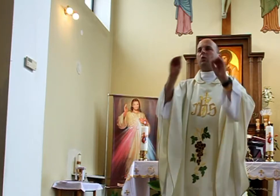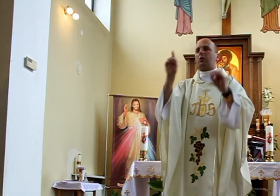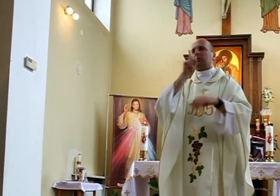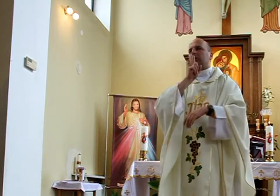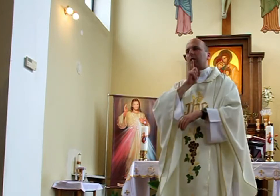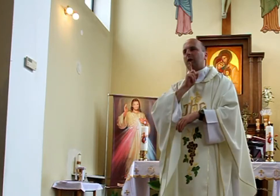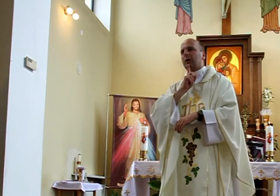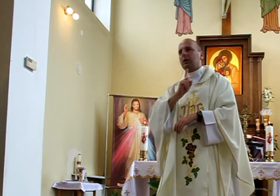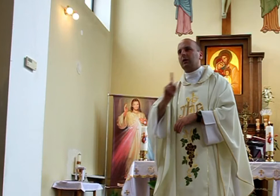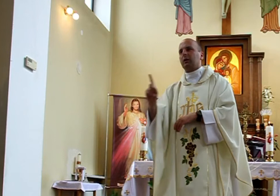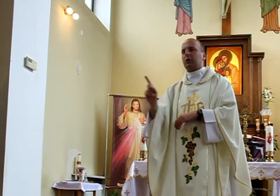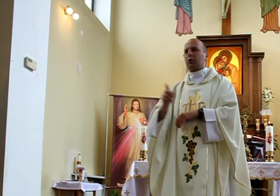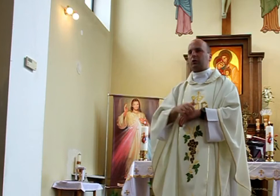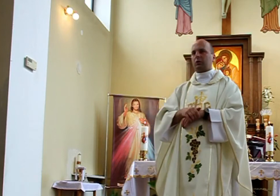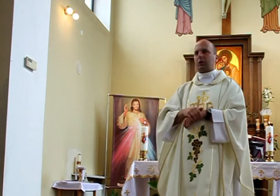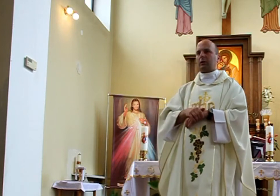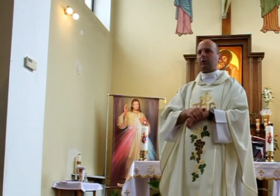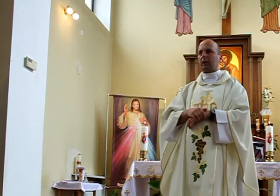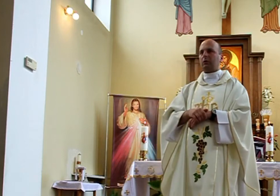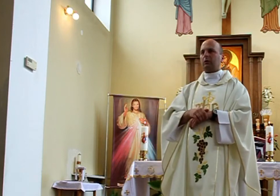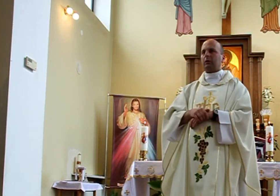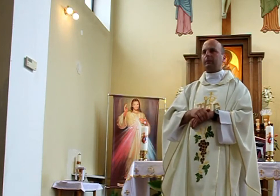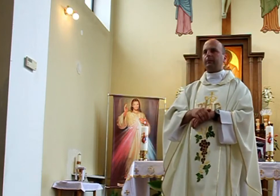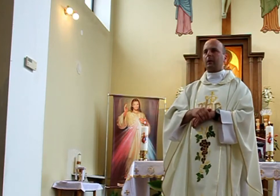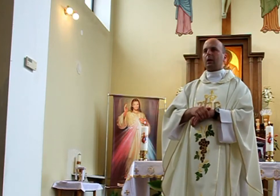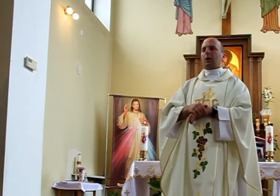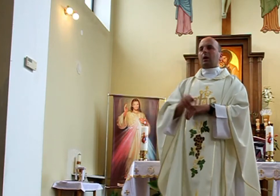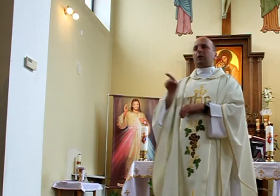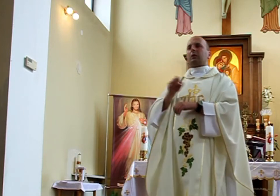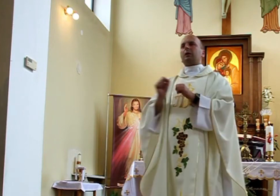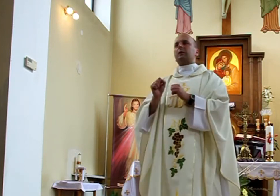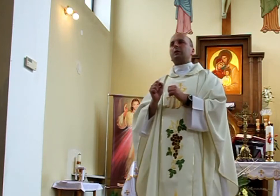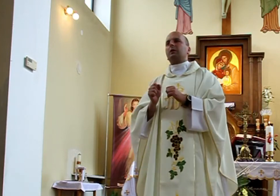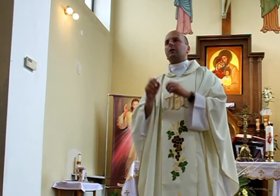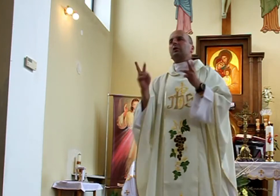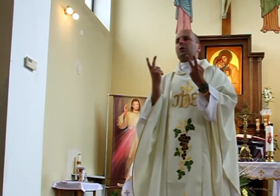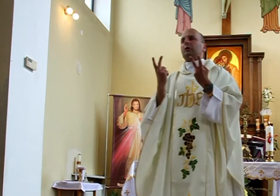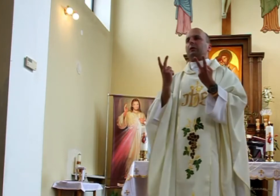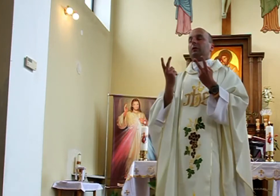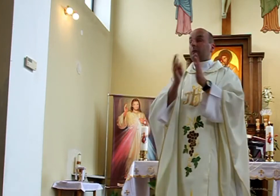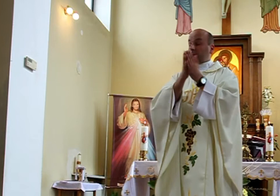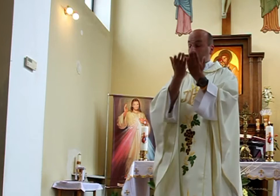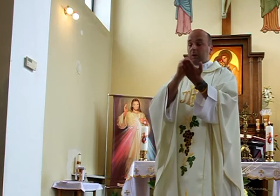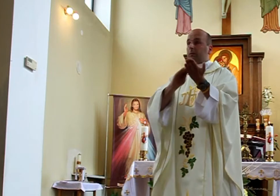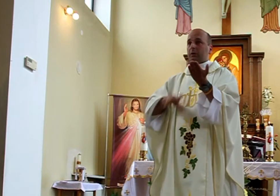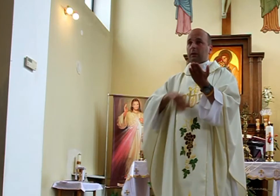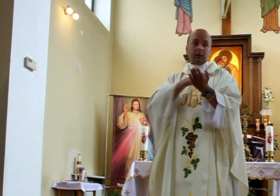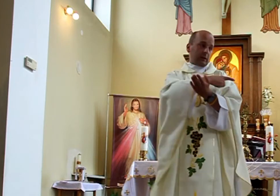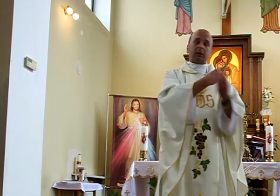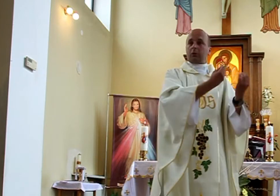nauką Kościoła, teologii. I to jest skąd? Pismo Święte nas tego